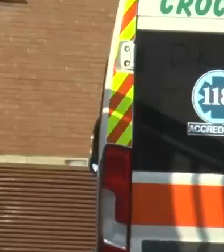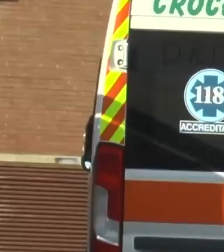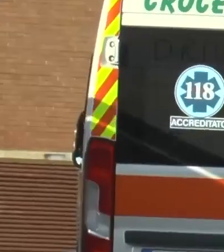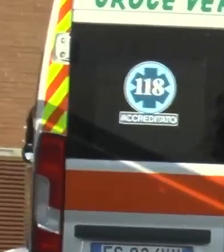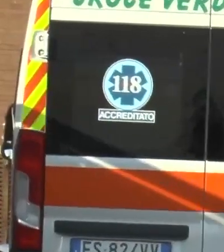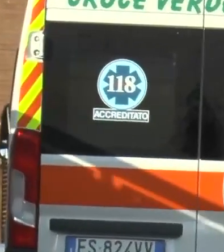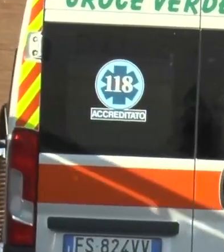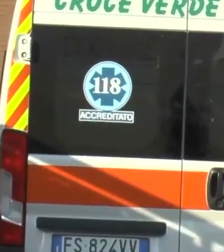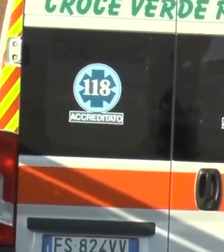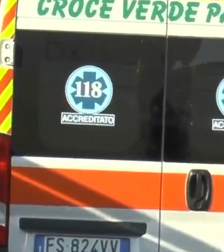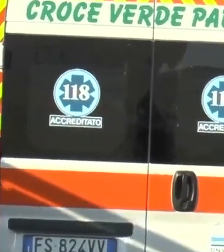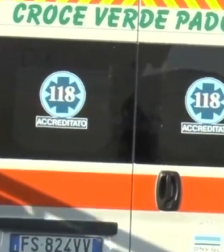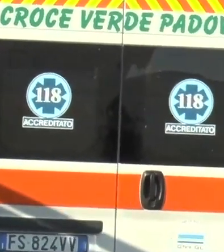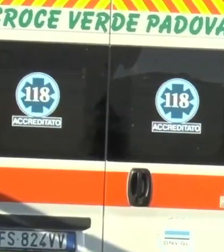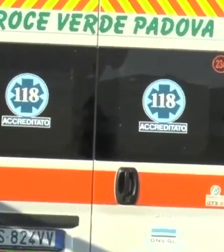controllare